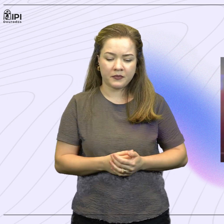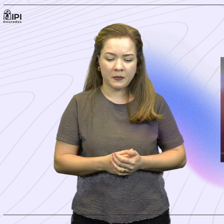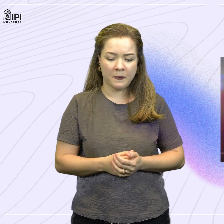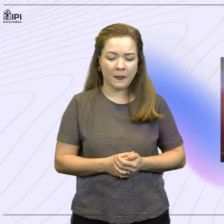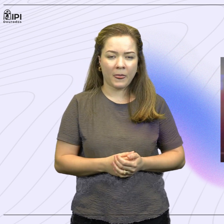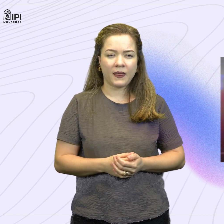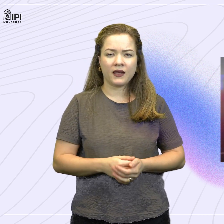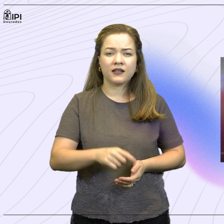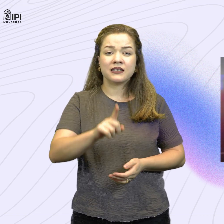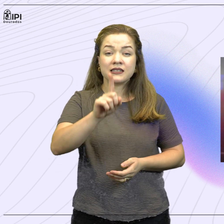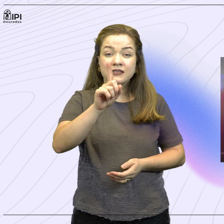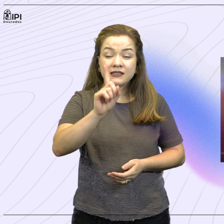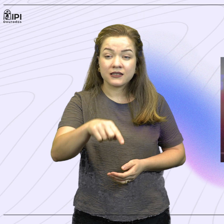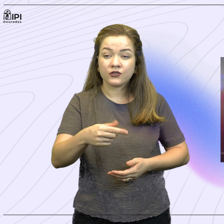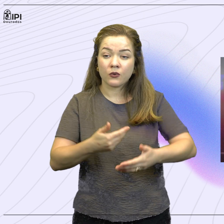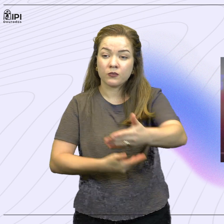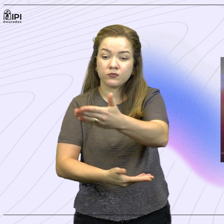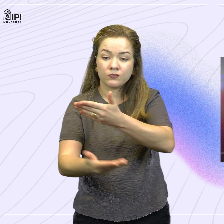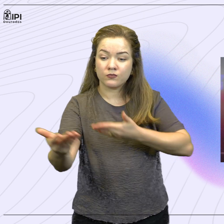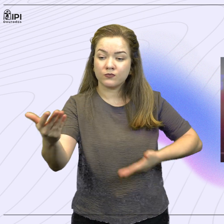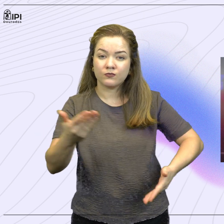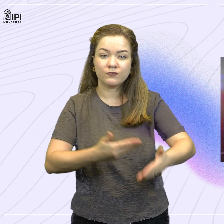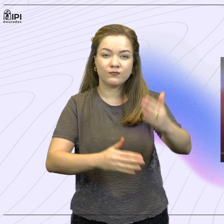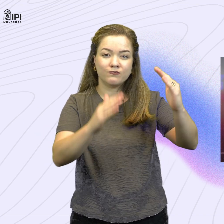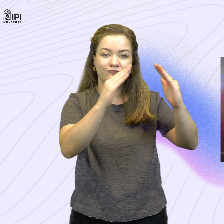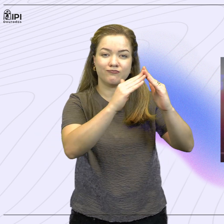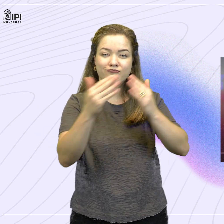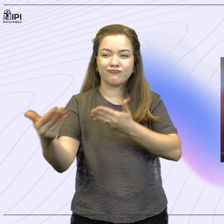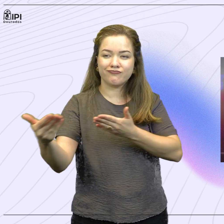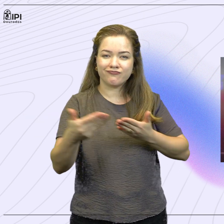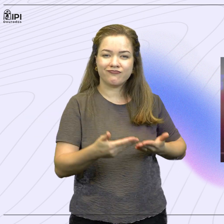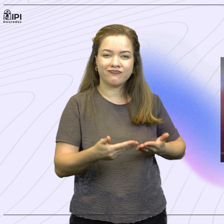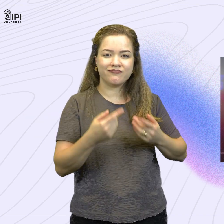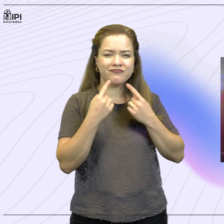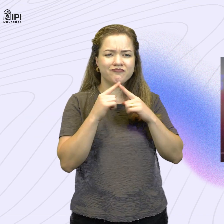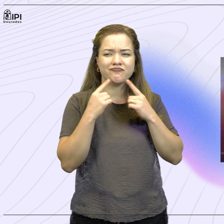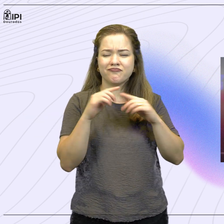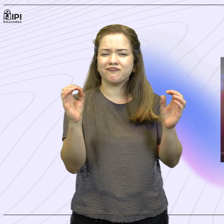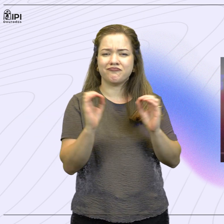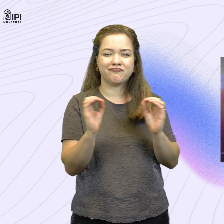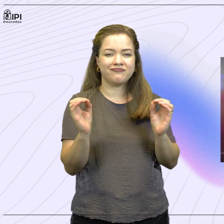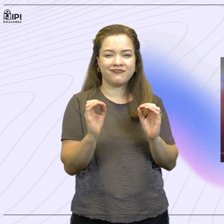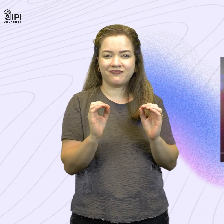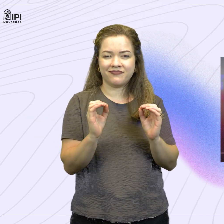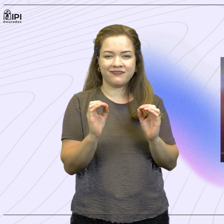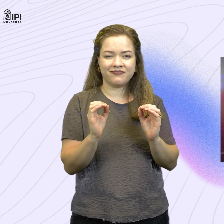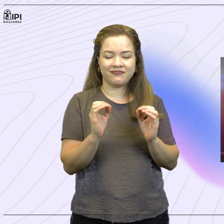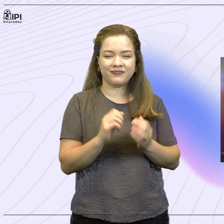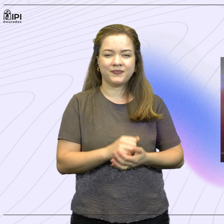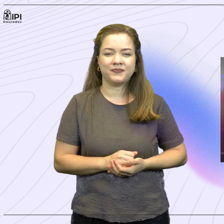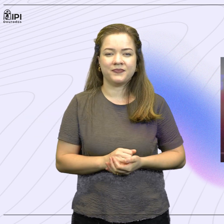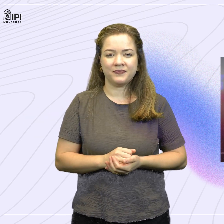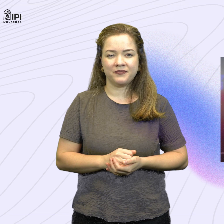sejam mutuamente hospitaleiros, sem murmuração.